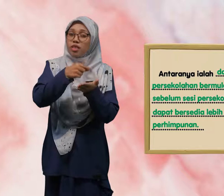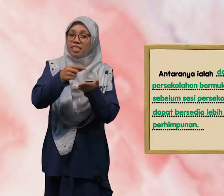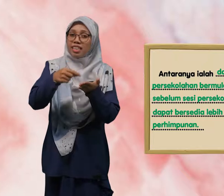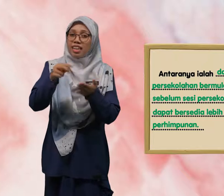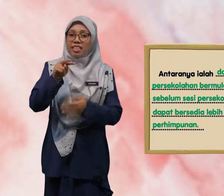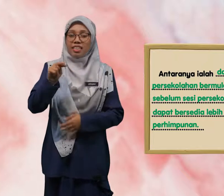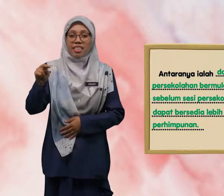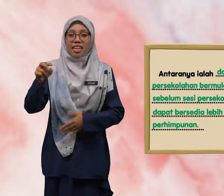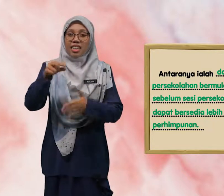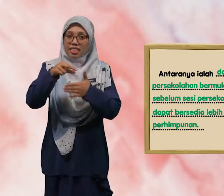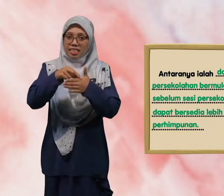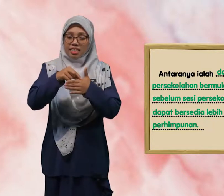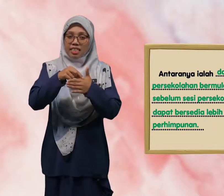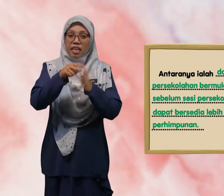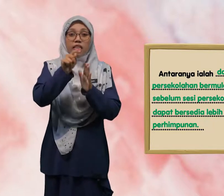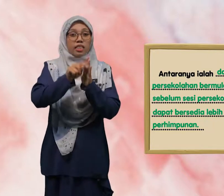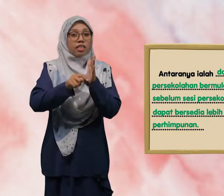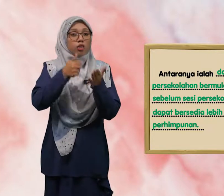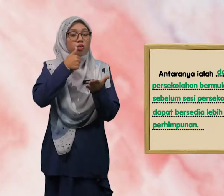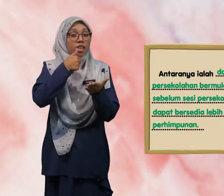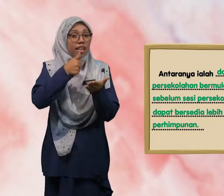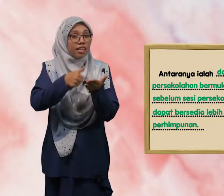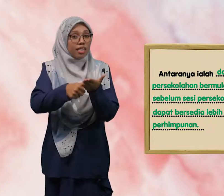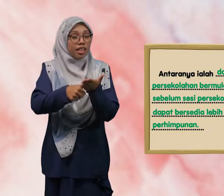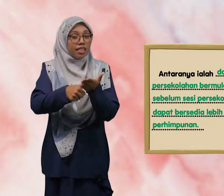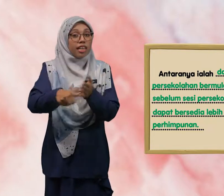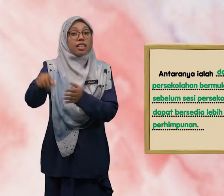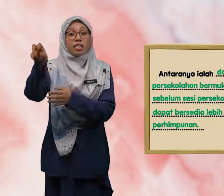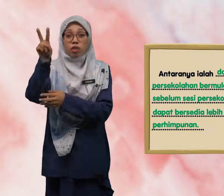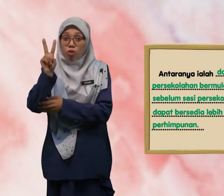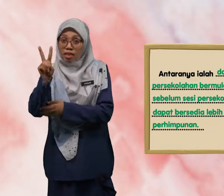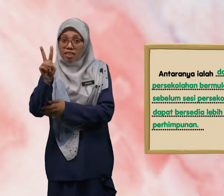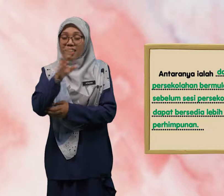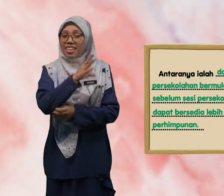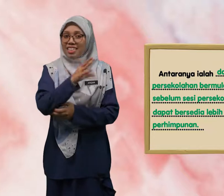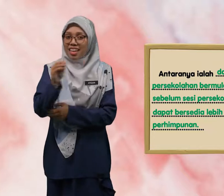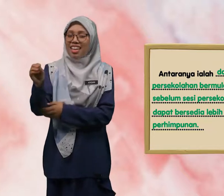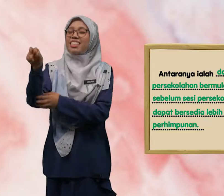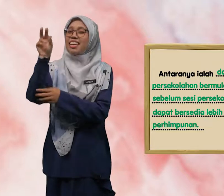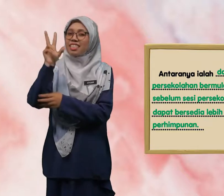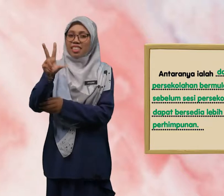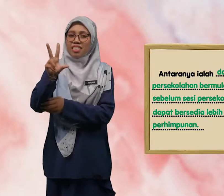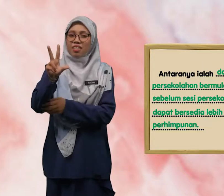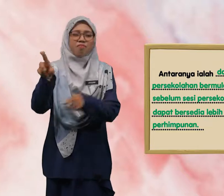penulisan isi tersurat yang kedua dan yang ketiga